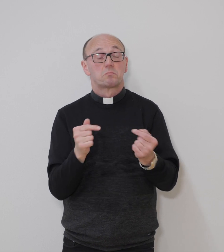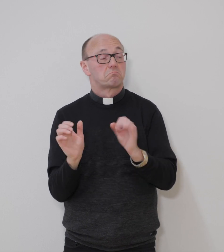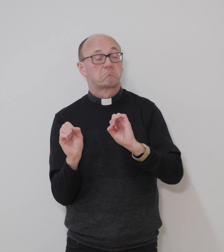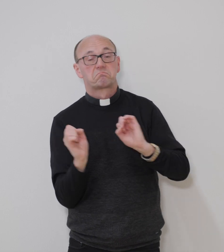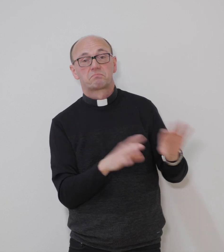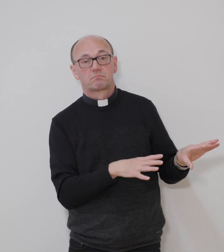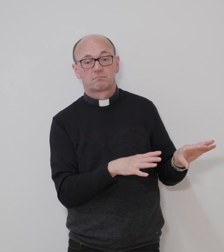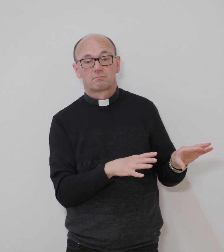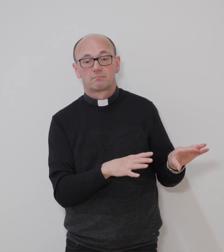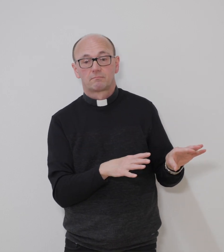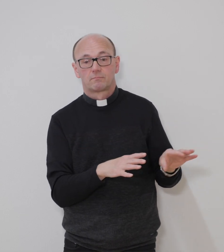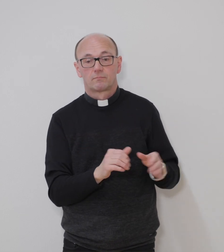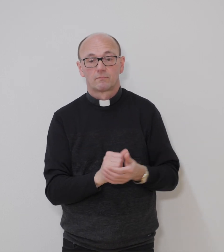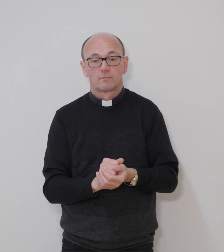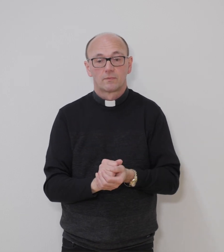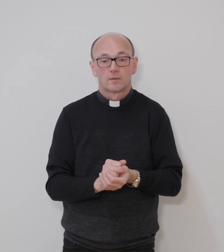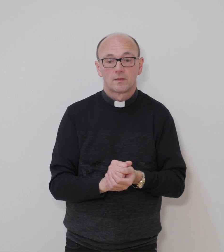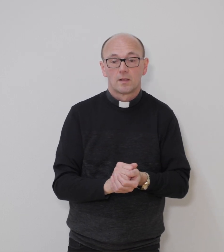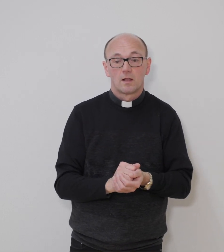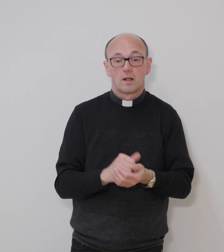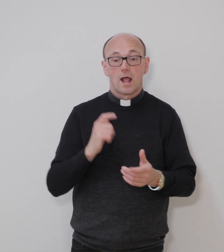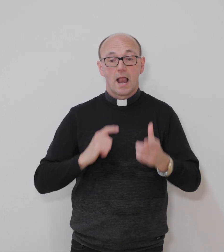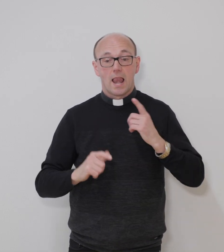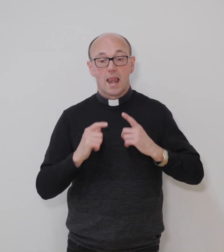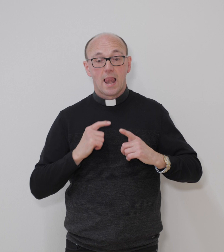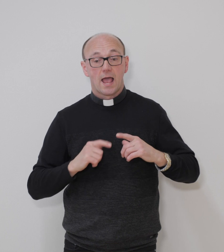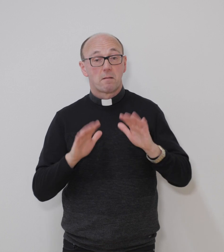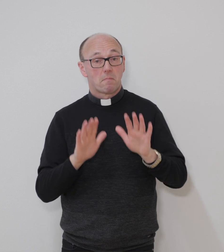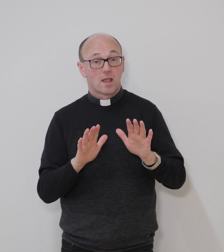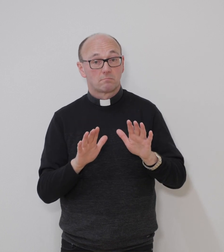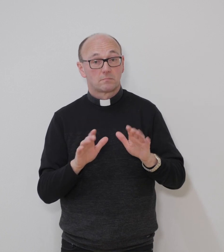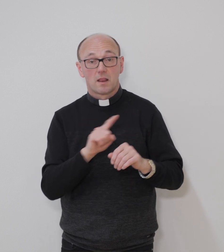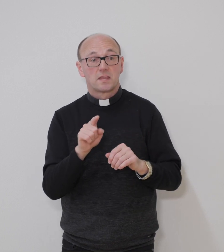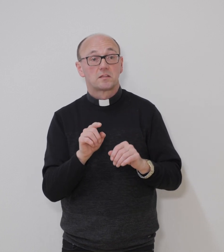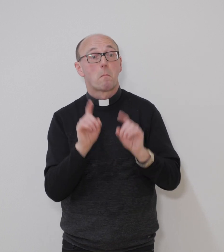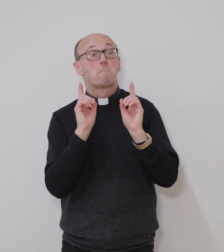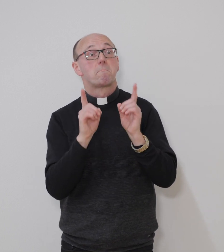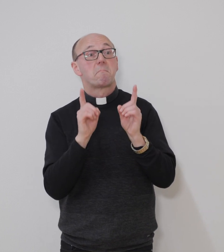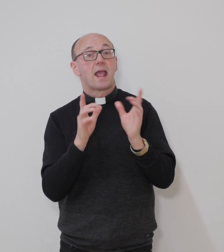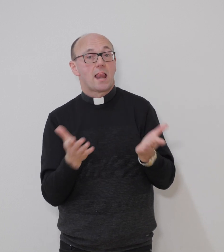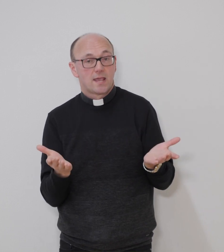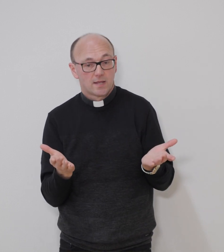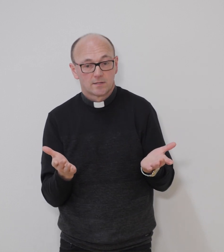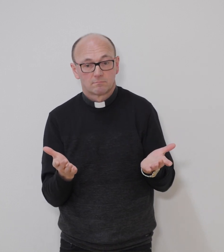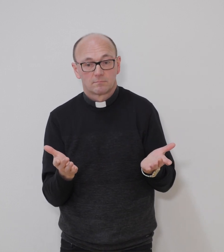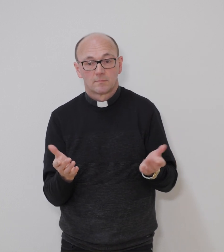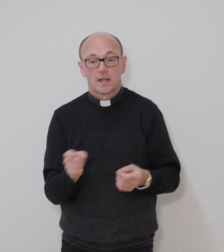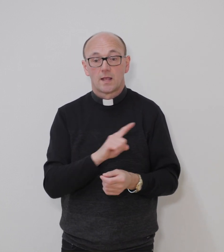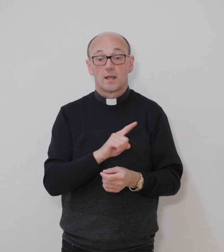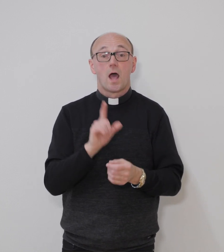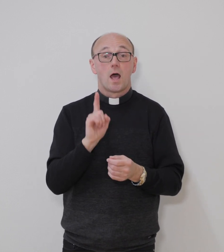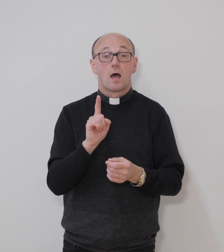In Jesus geht er alle unsere Kreuzwege mit. Er diskutiert das Leid nicht weg, er belehrt uns